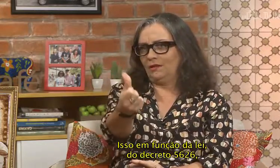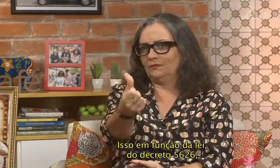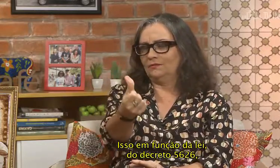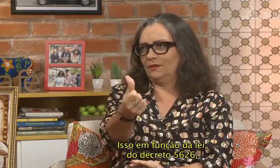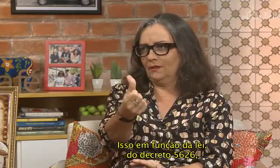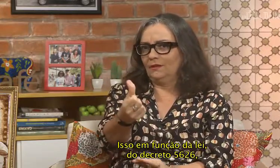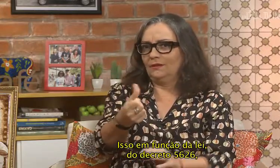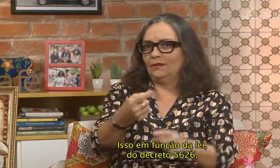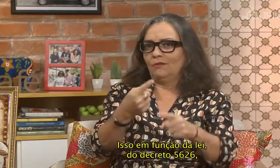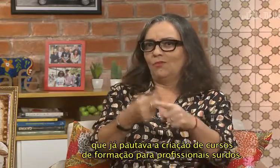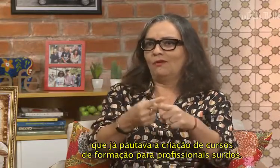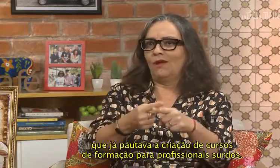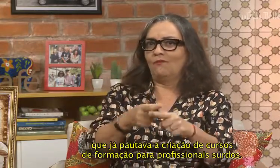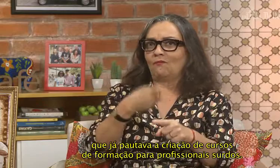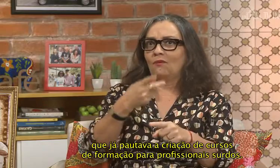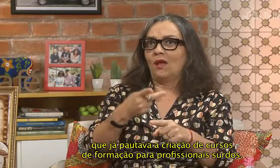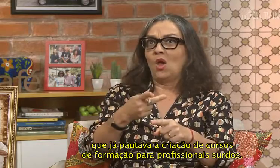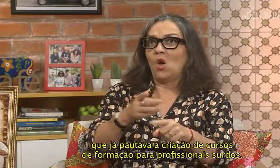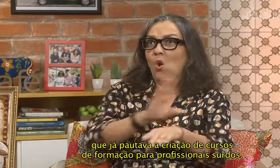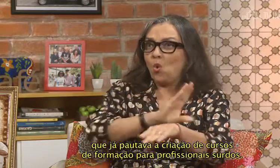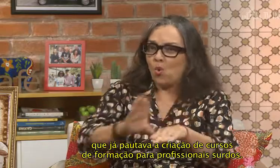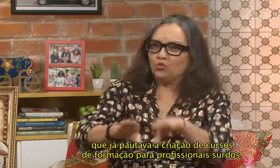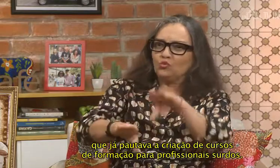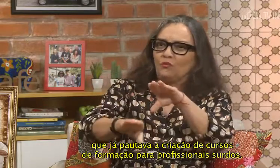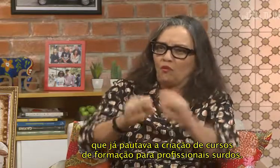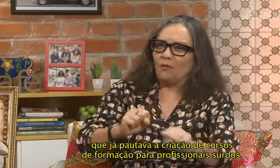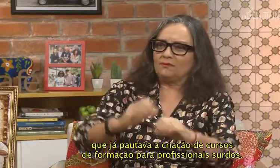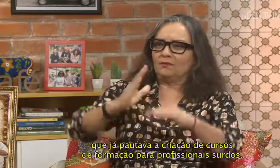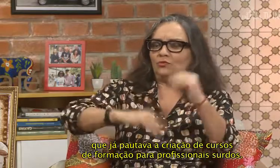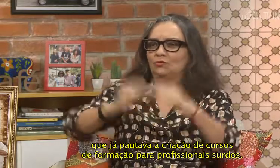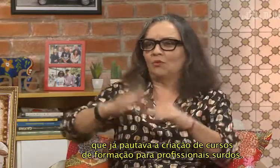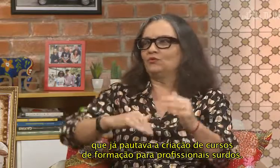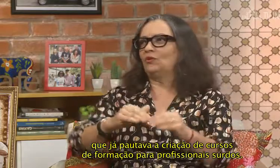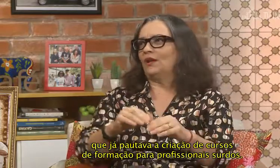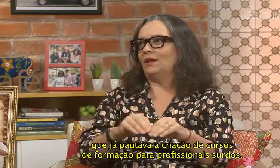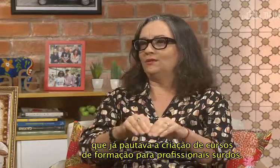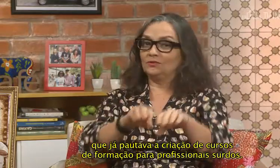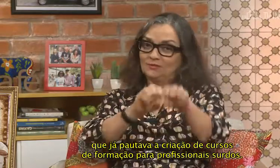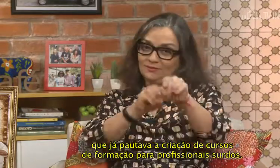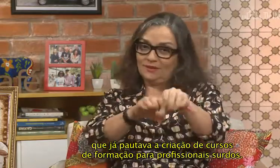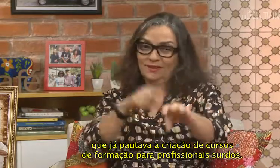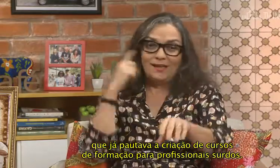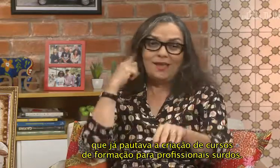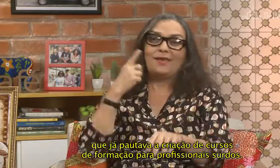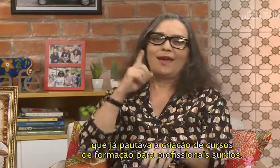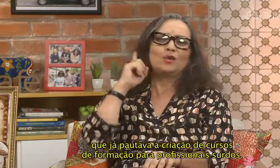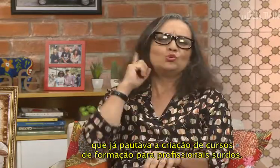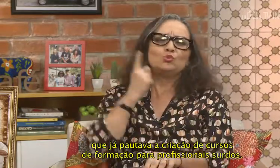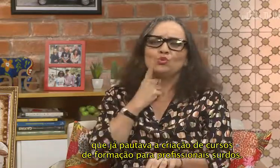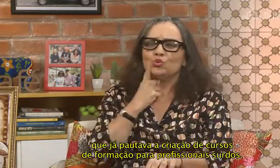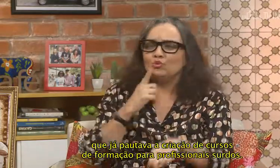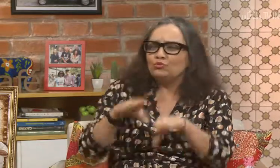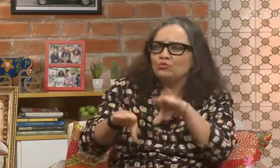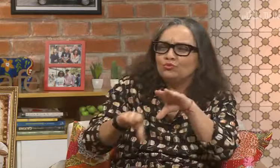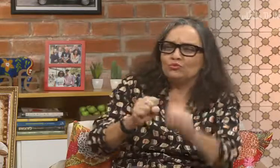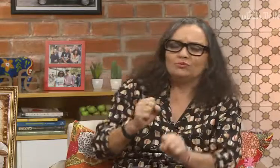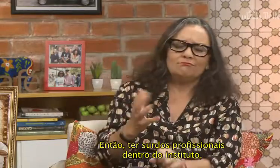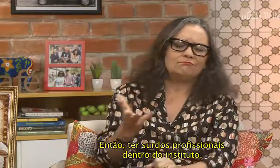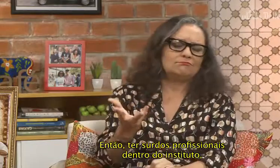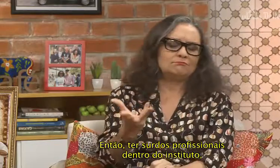5626, que já pautava a criação de cursos de formação para profissionais surdos, né? Então,